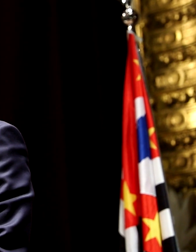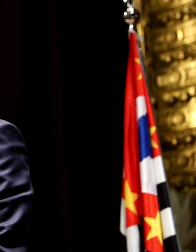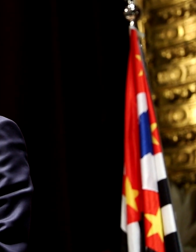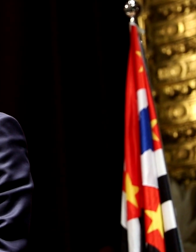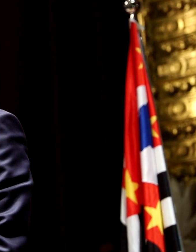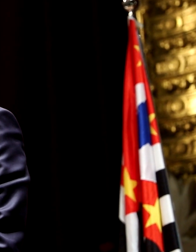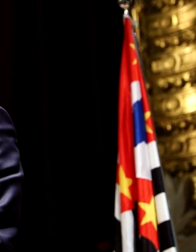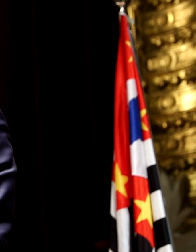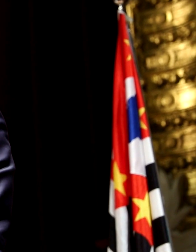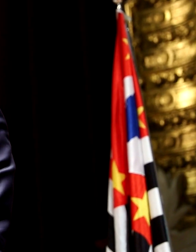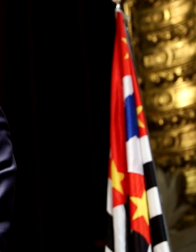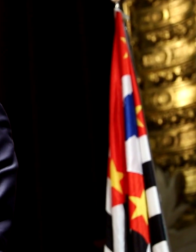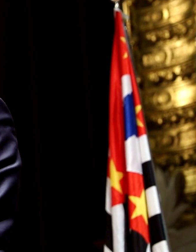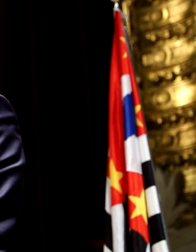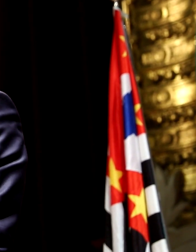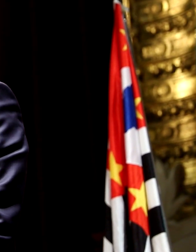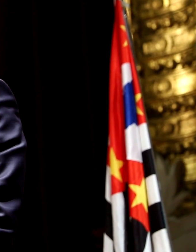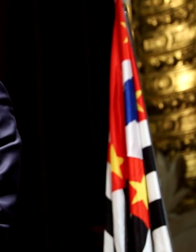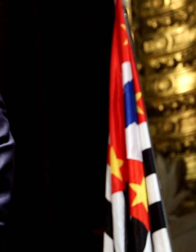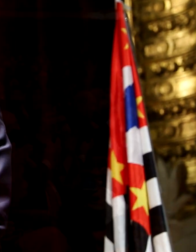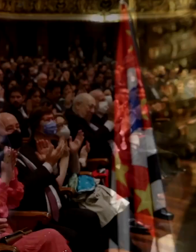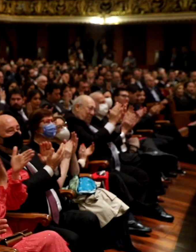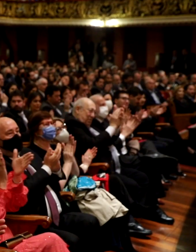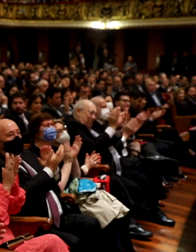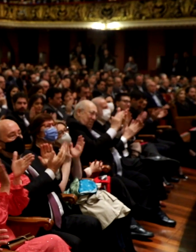nos atuais tempos da democracia.